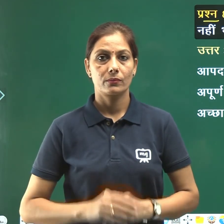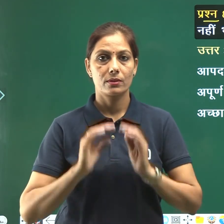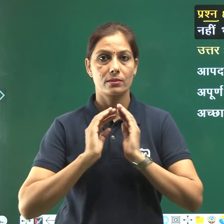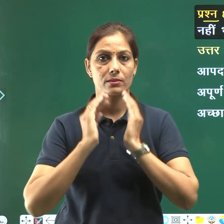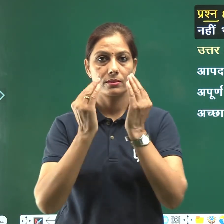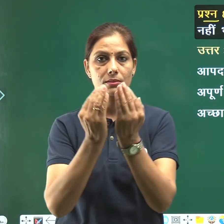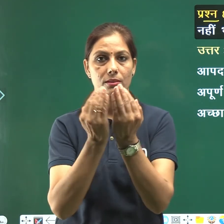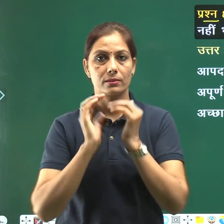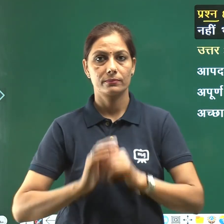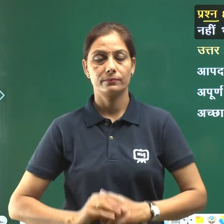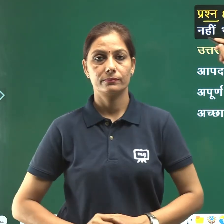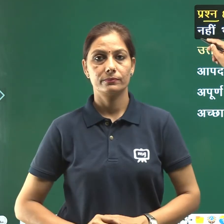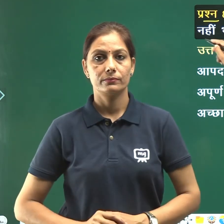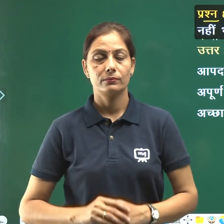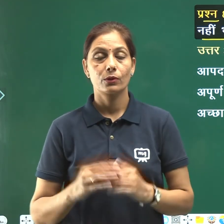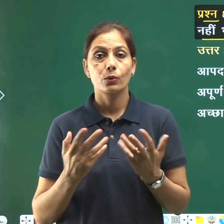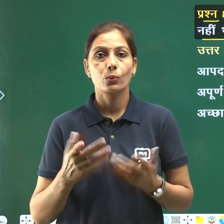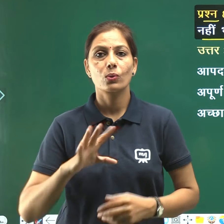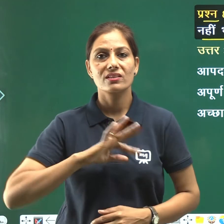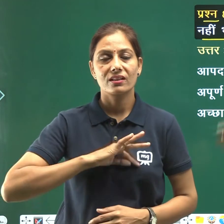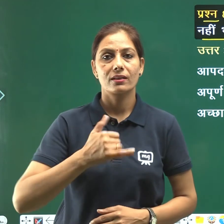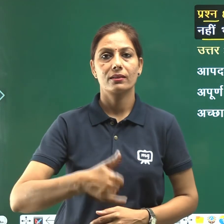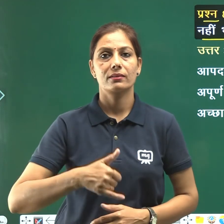संसार क्यों नहीं भाता?